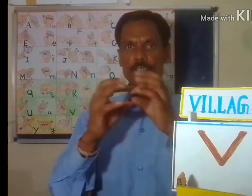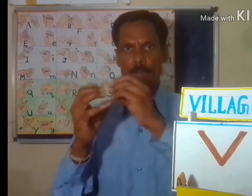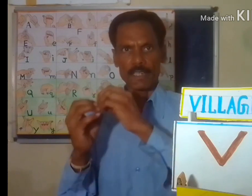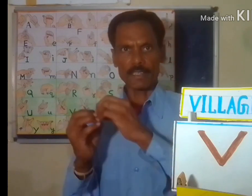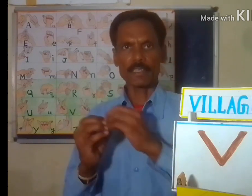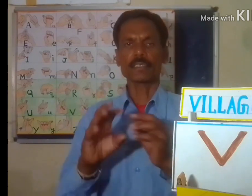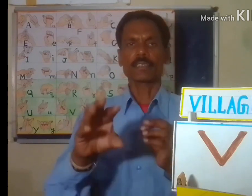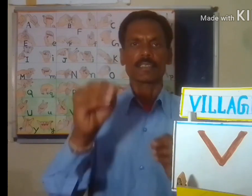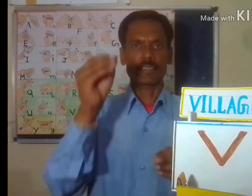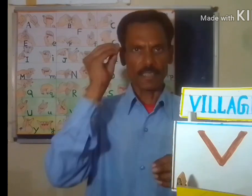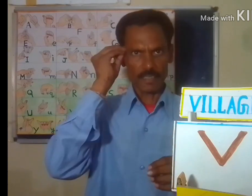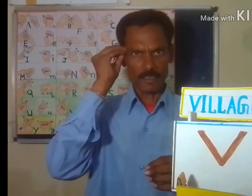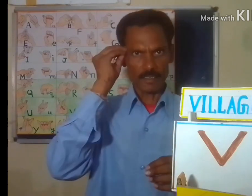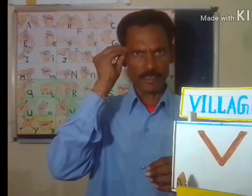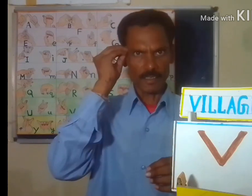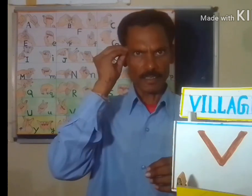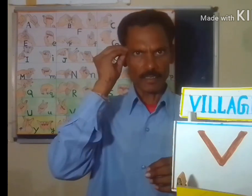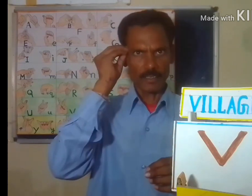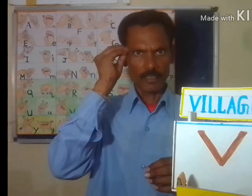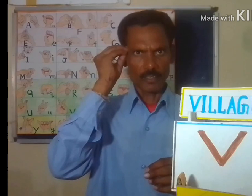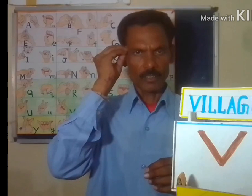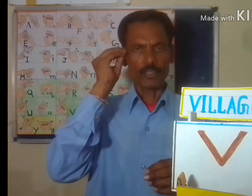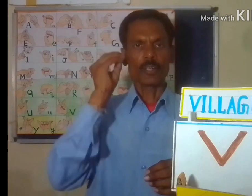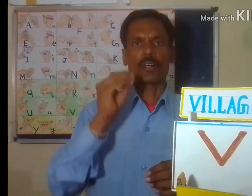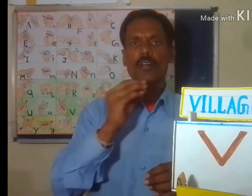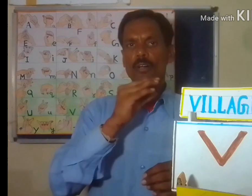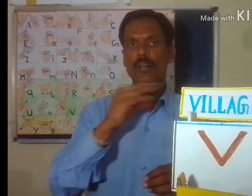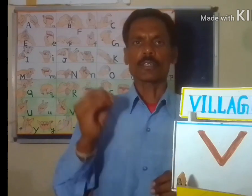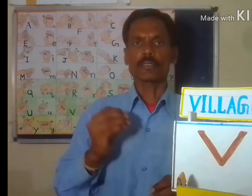स्पेलिंग याद कीजिए और